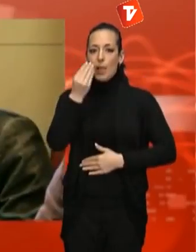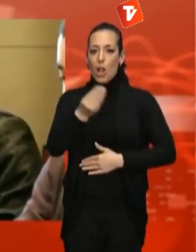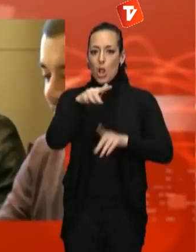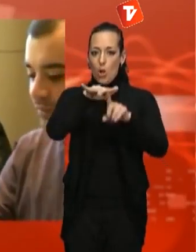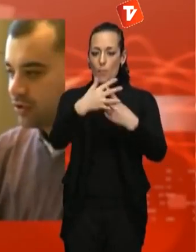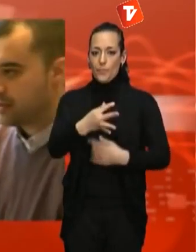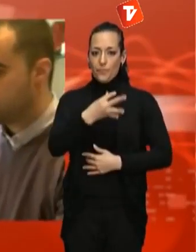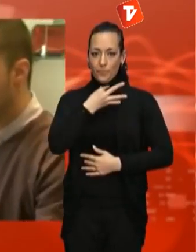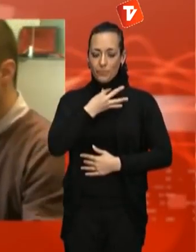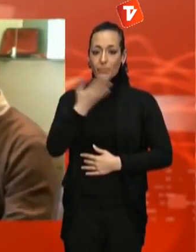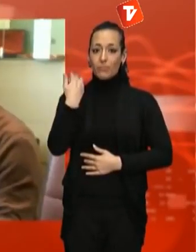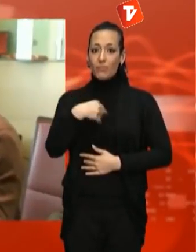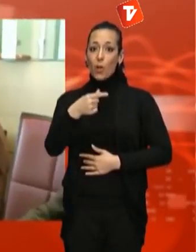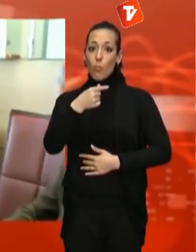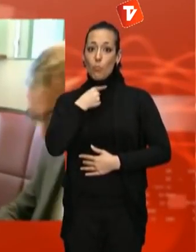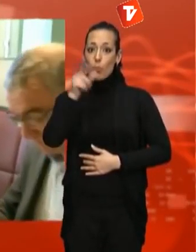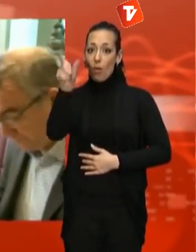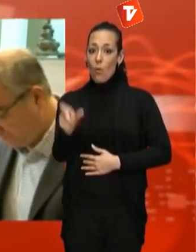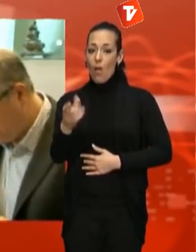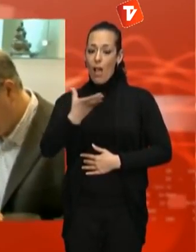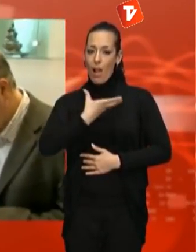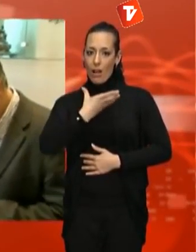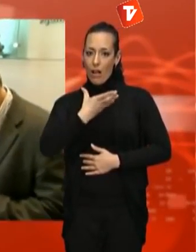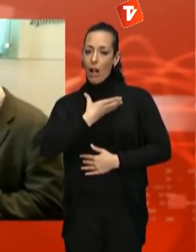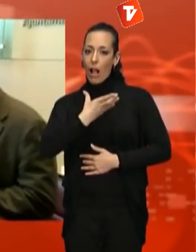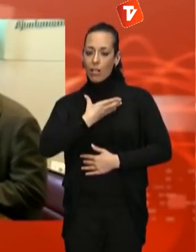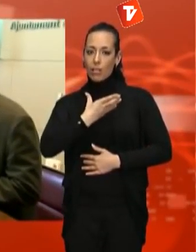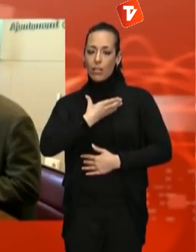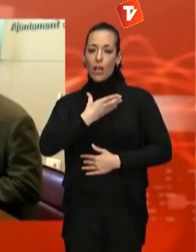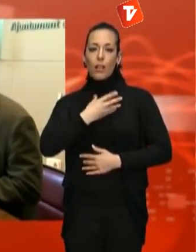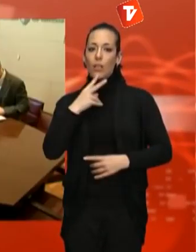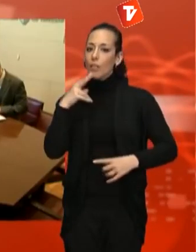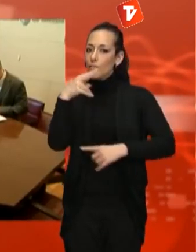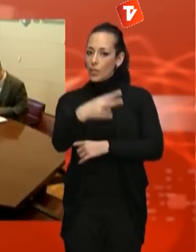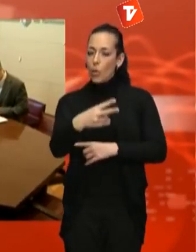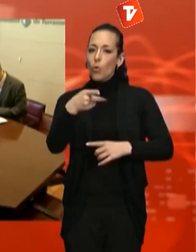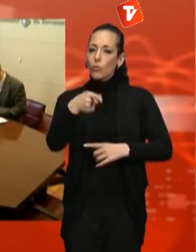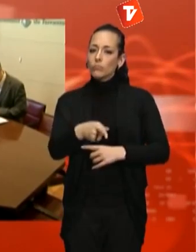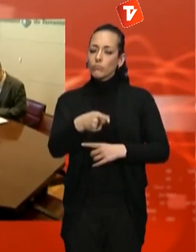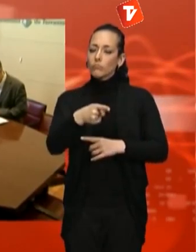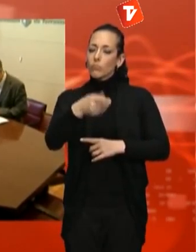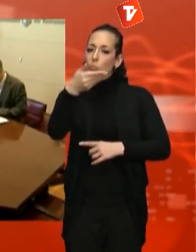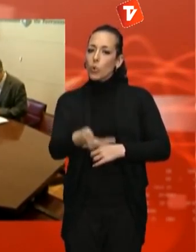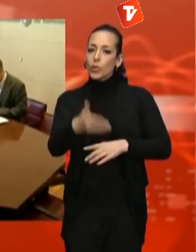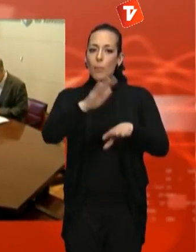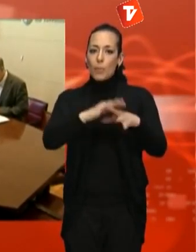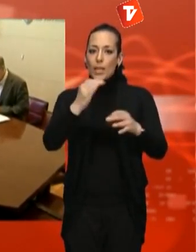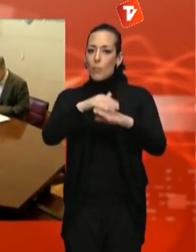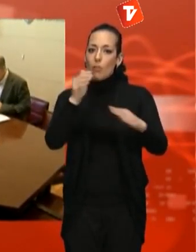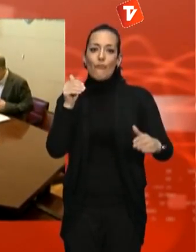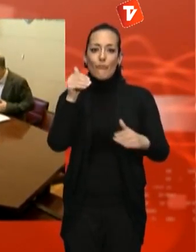un to integrador obert a totes les inquietuds i sensibilitats per traçar les línies per un futur millor per a la ciutat.